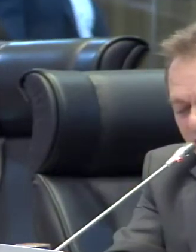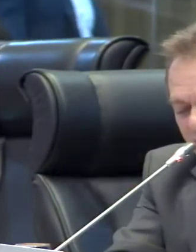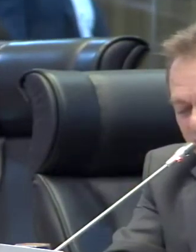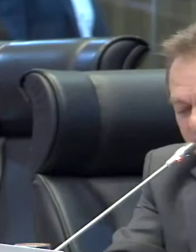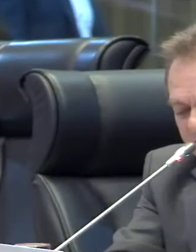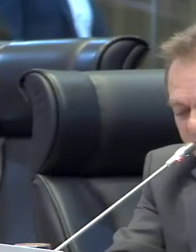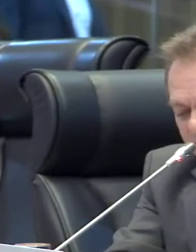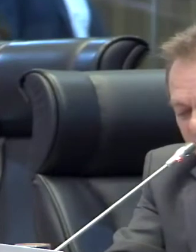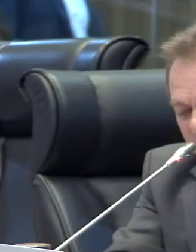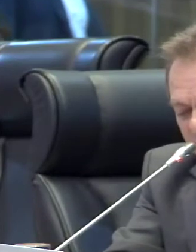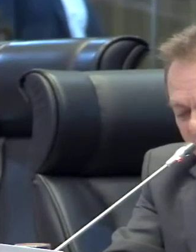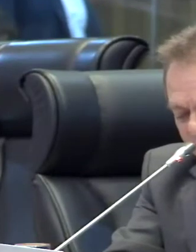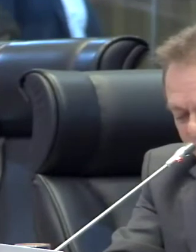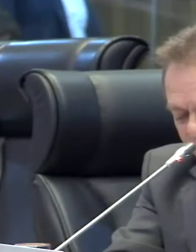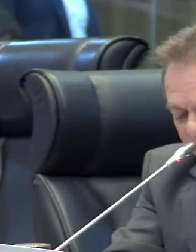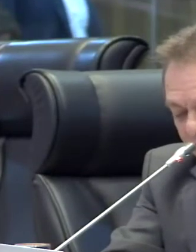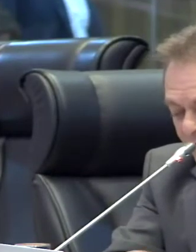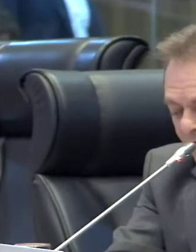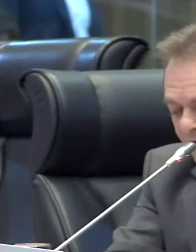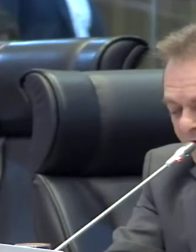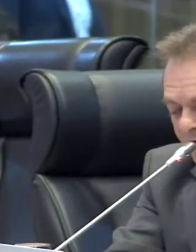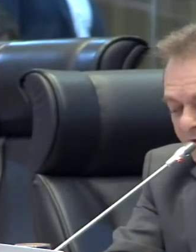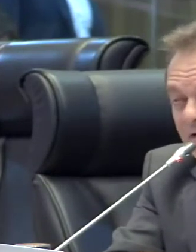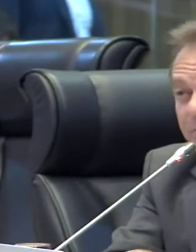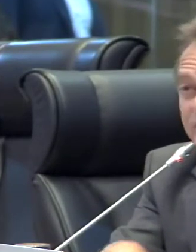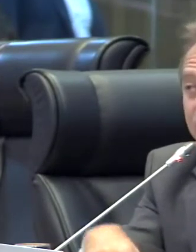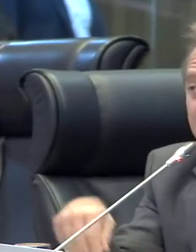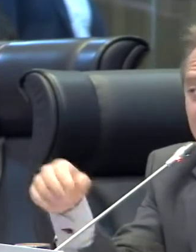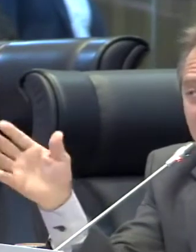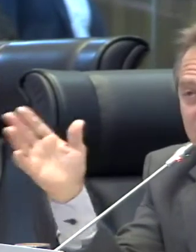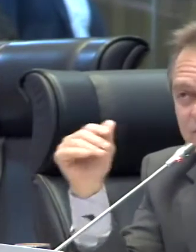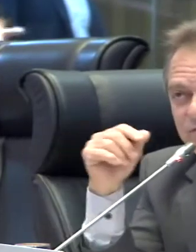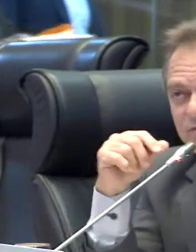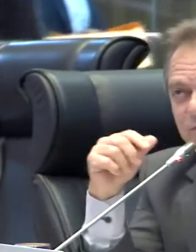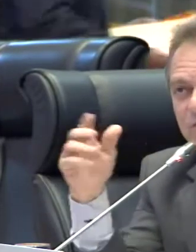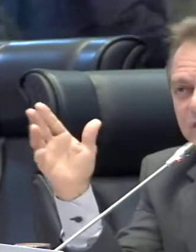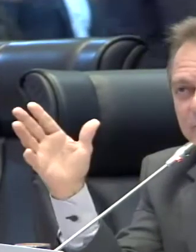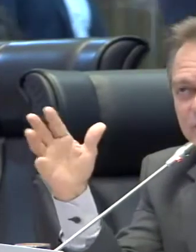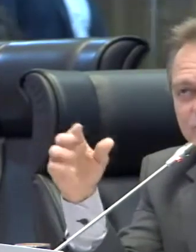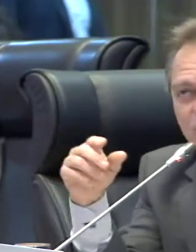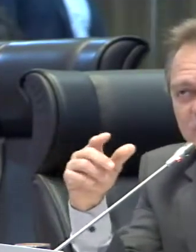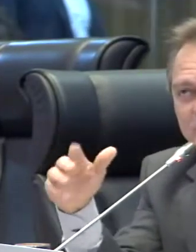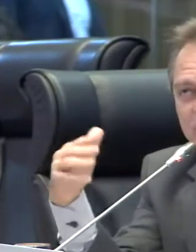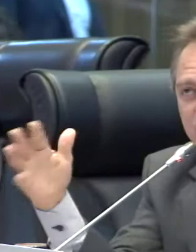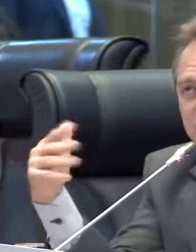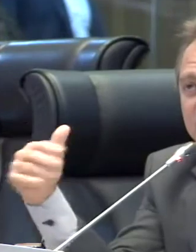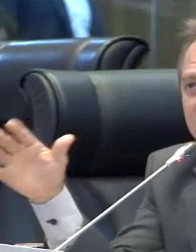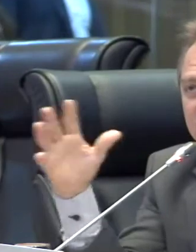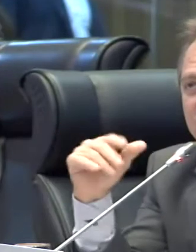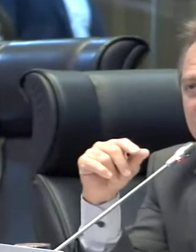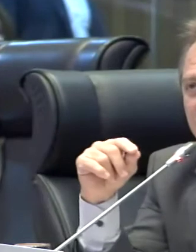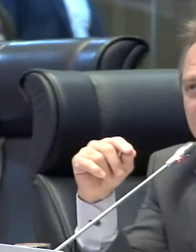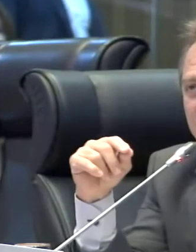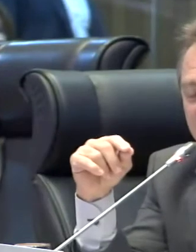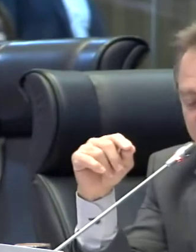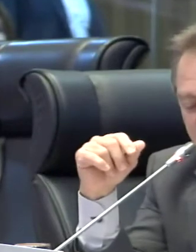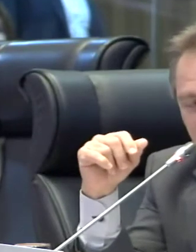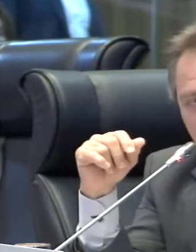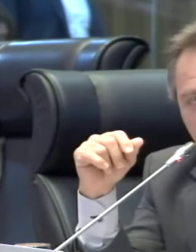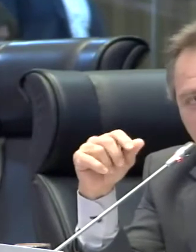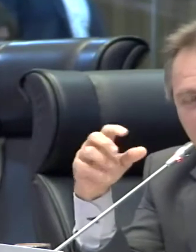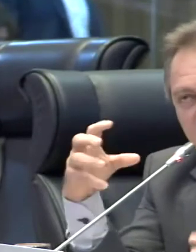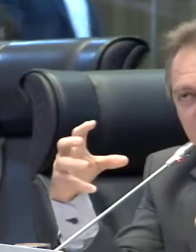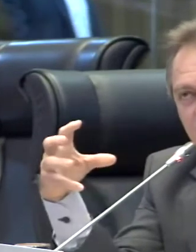para discordar, tá certo, da intempestividade do pronunciamento de algumas pessoas que me antecederam